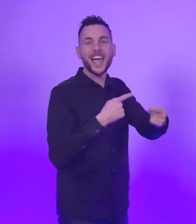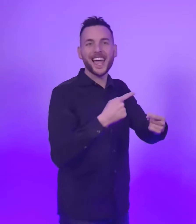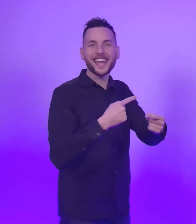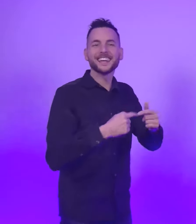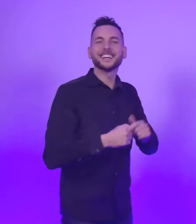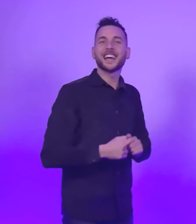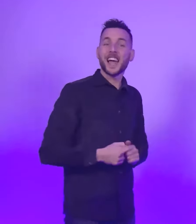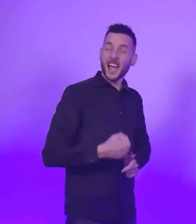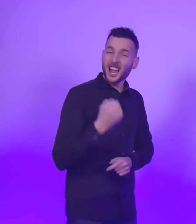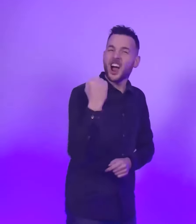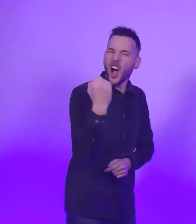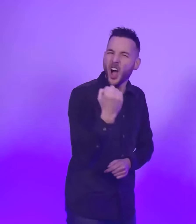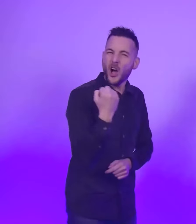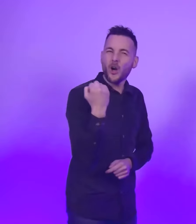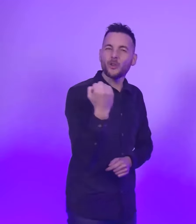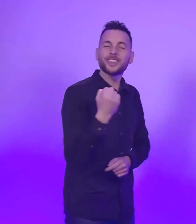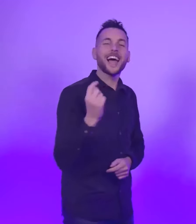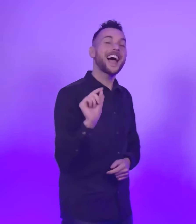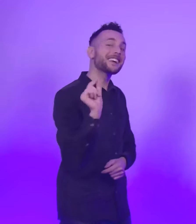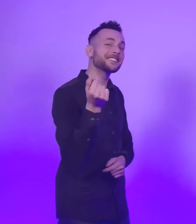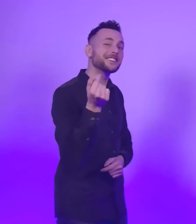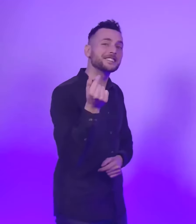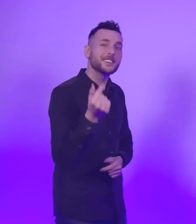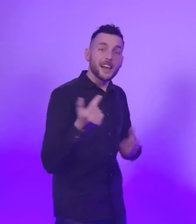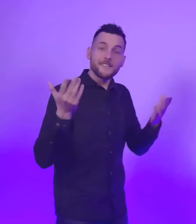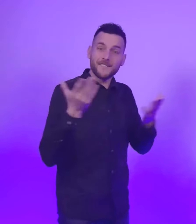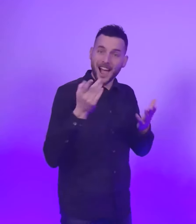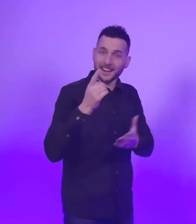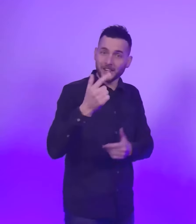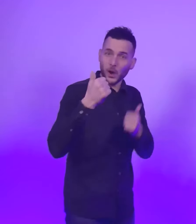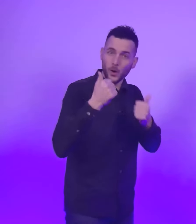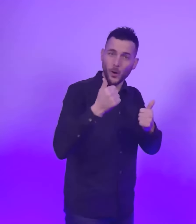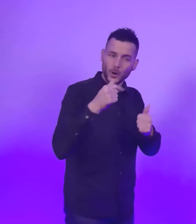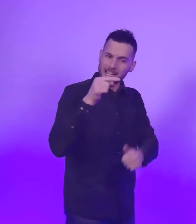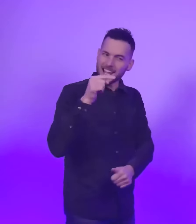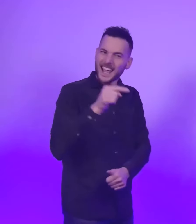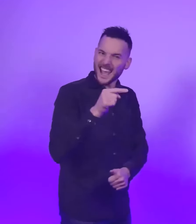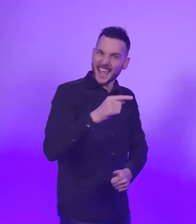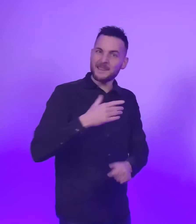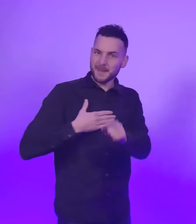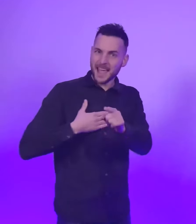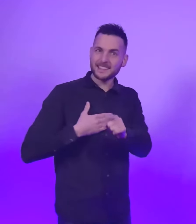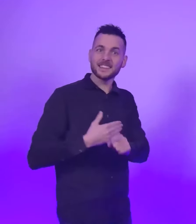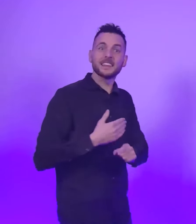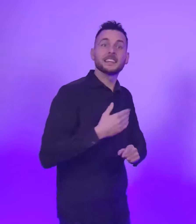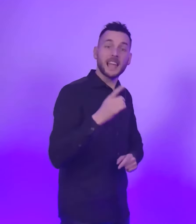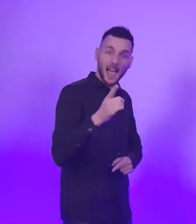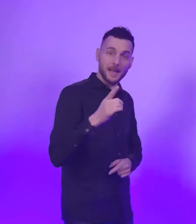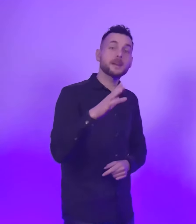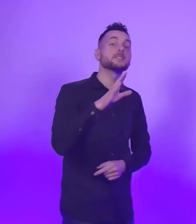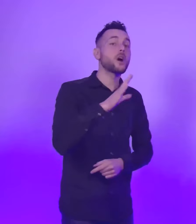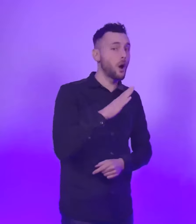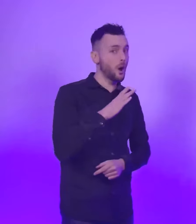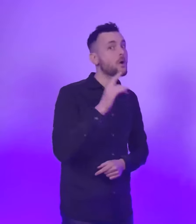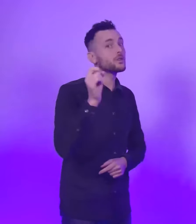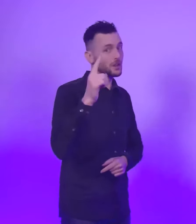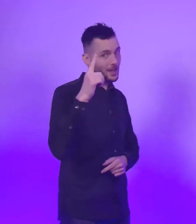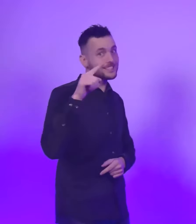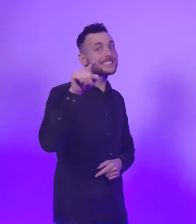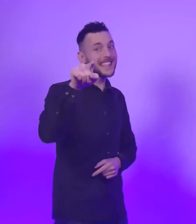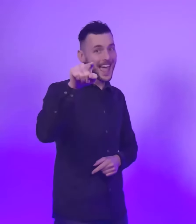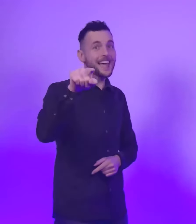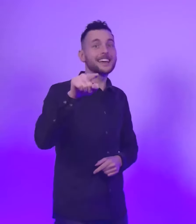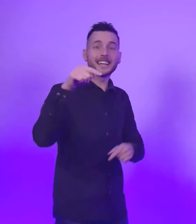oké. Er is altijd iets waar je goed in bent. Jij bent ook